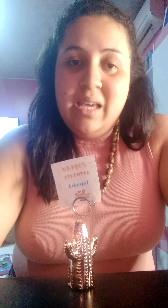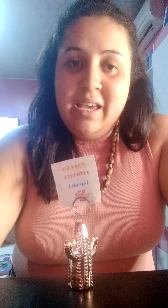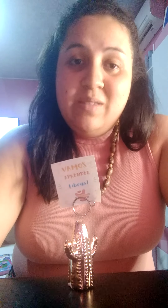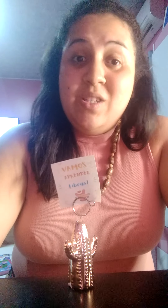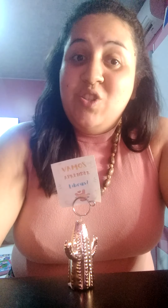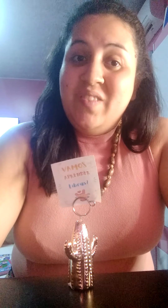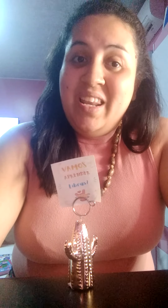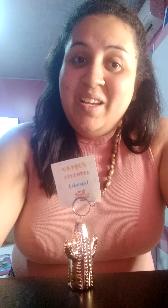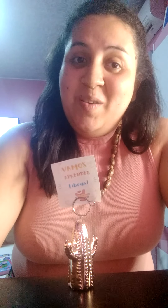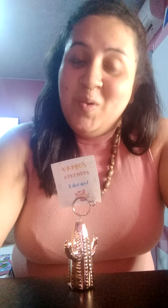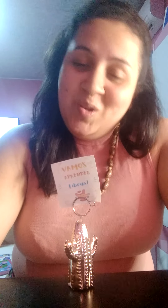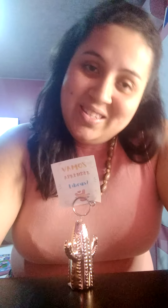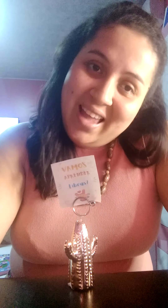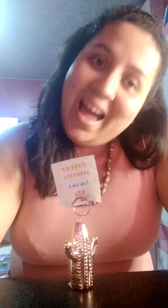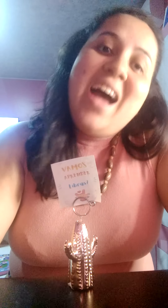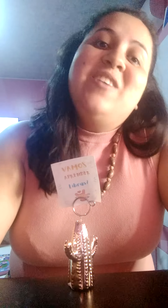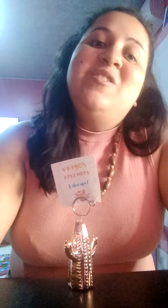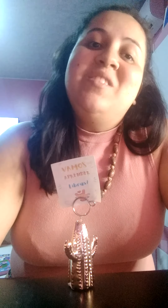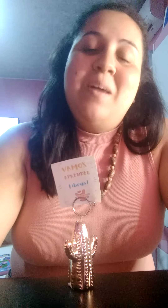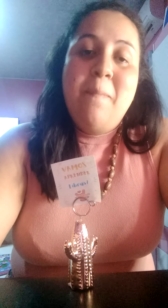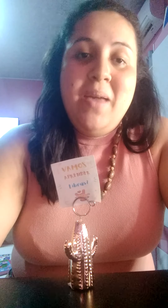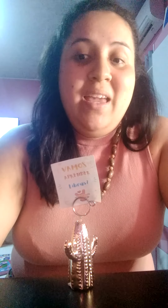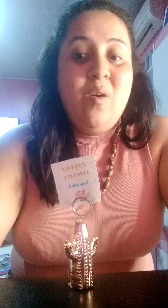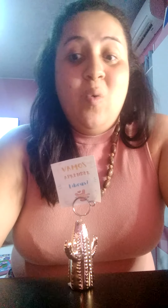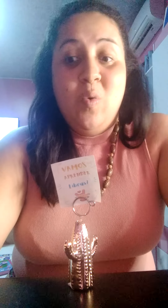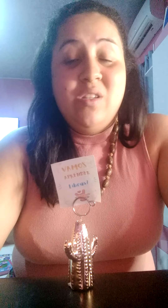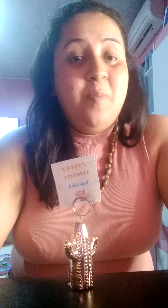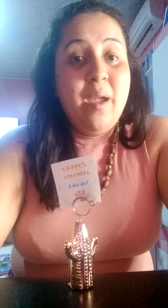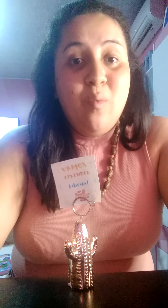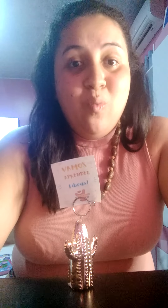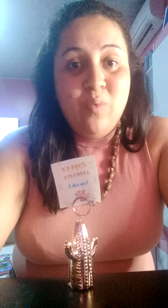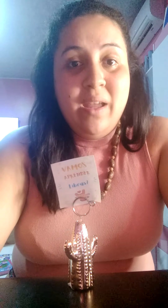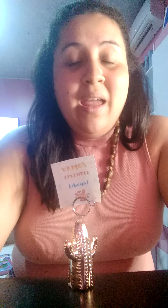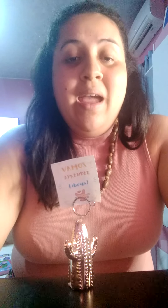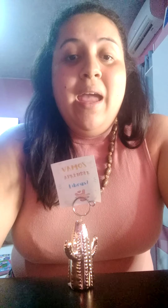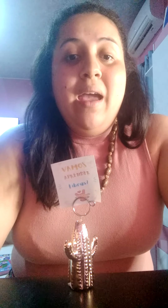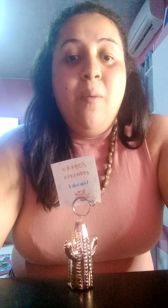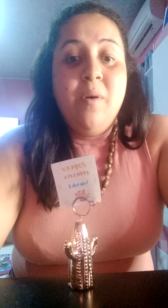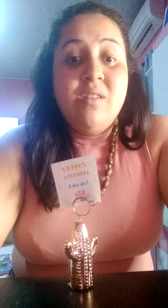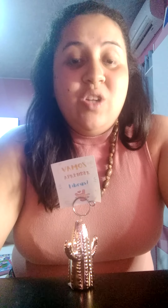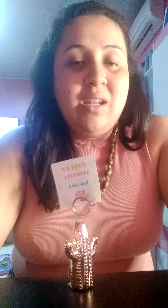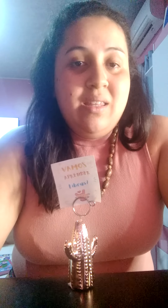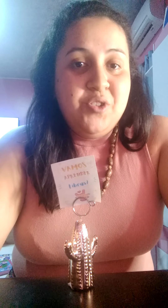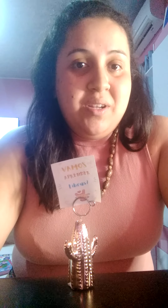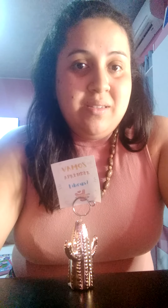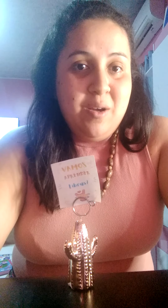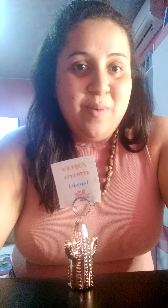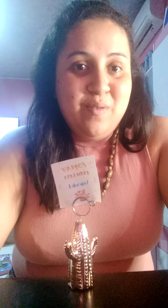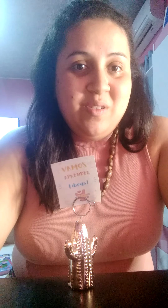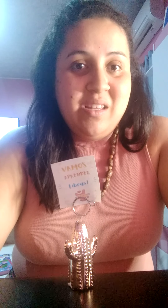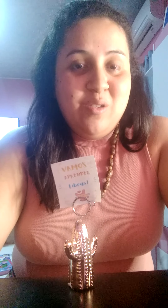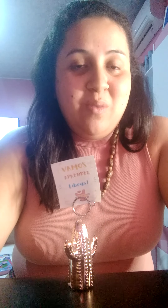vocês. Se vocês tiverem curiosidade de saber coisas, perguntem. Eu posso deixar na descrição pra vocês o